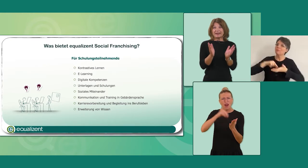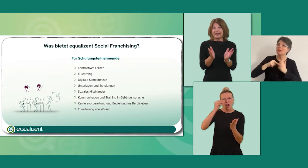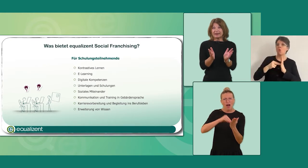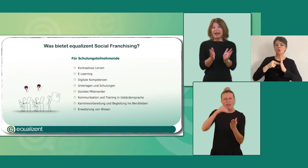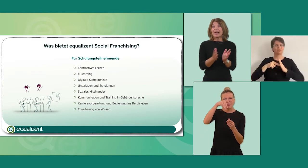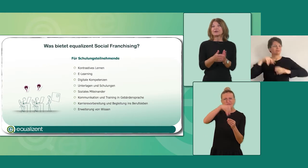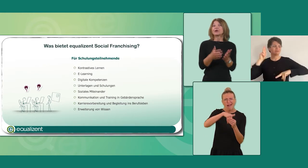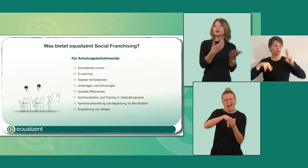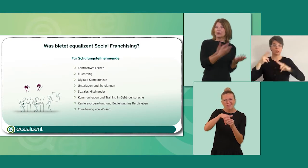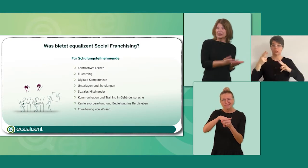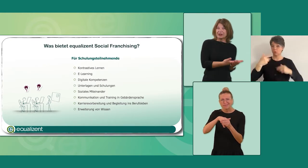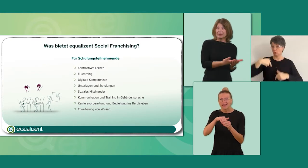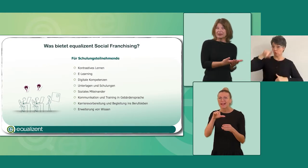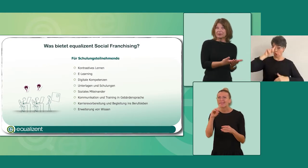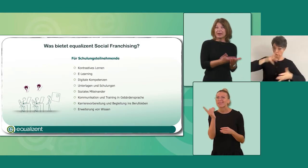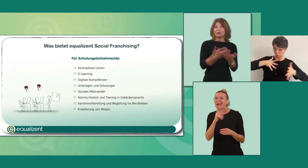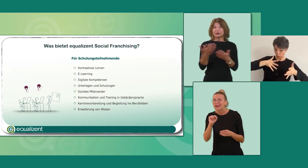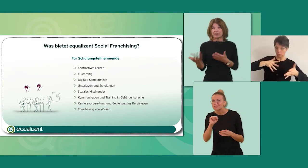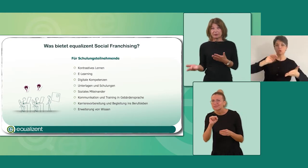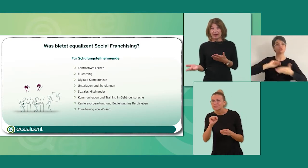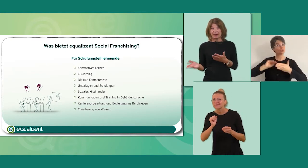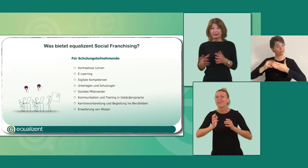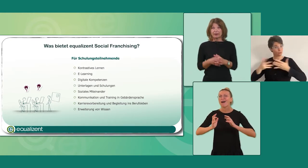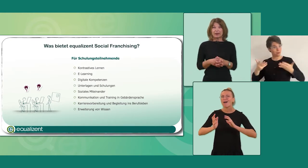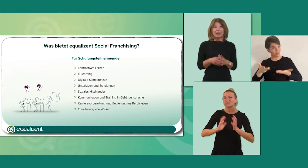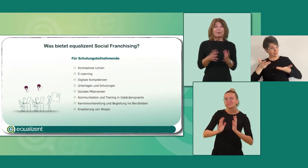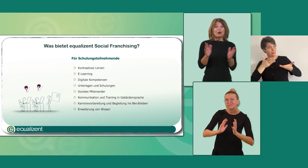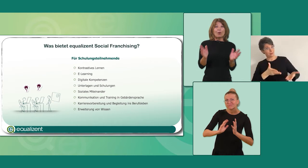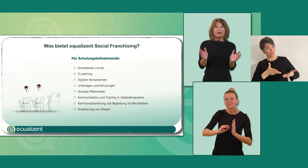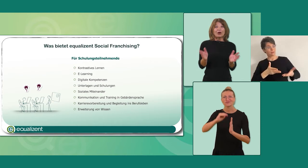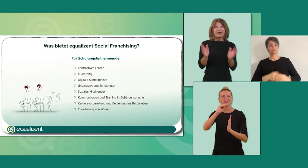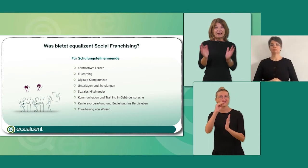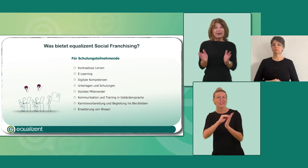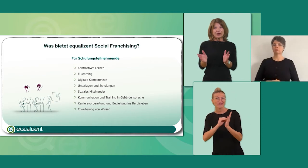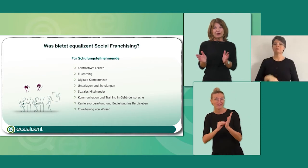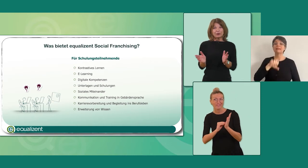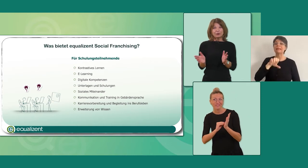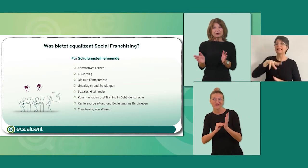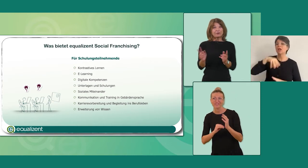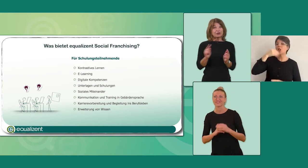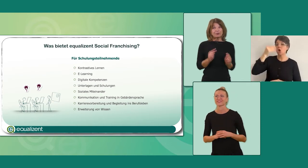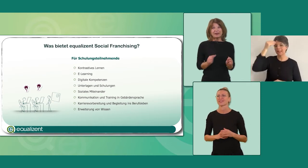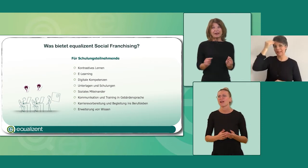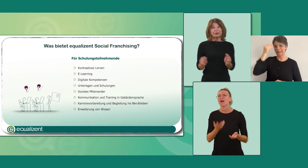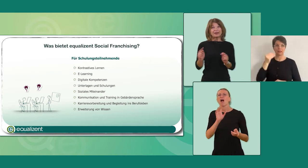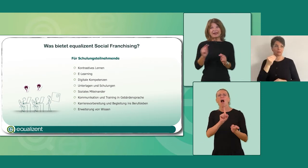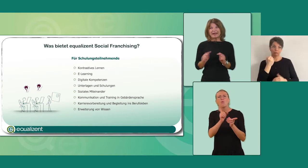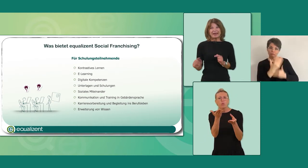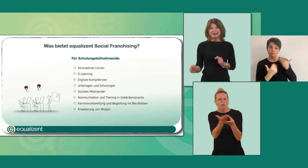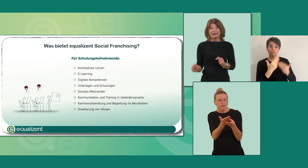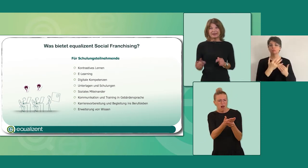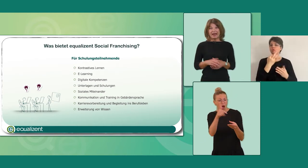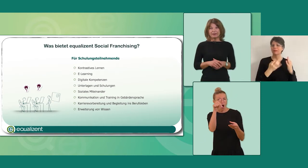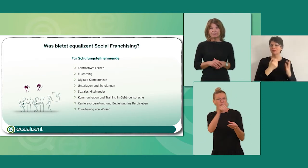kontrastives Lernen, also deutsche Gebärdensprache und Schriftsprache, bekommen auch E-Learning-Tools wie Spiele und lernen